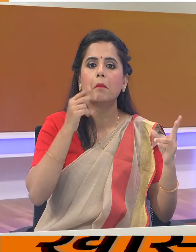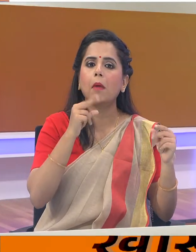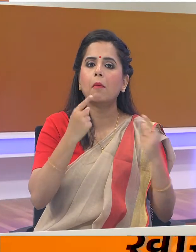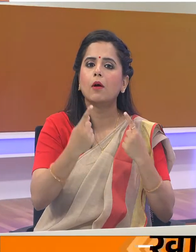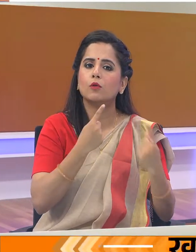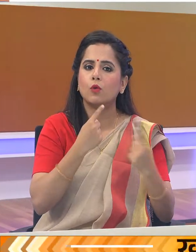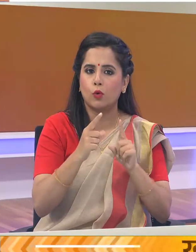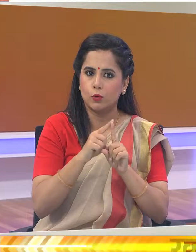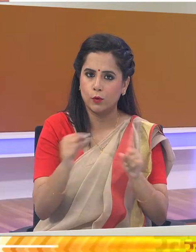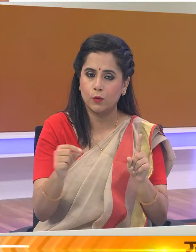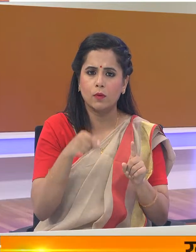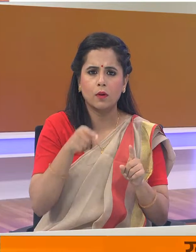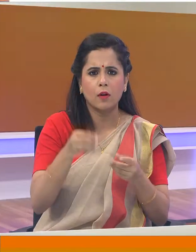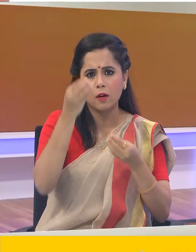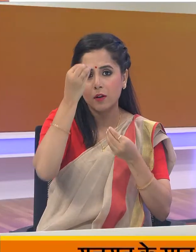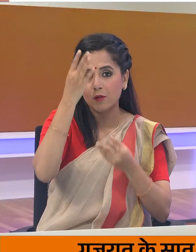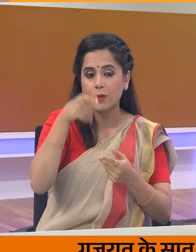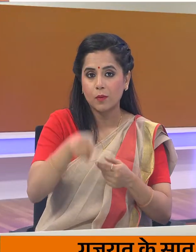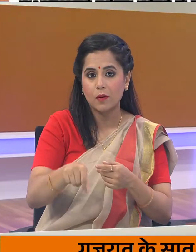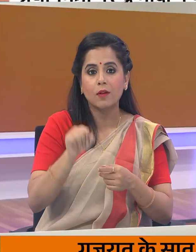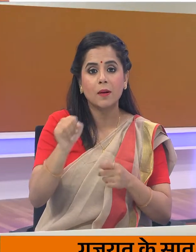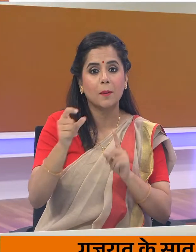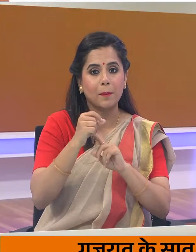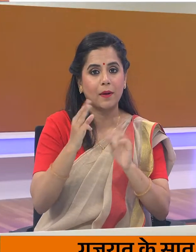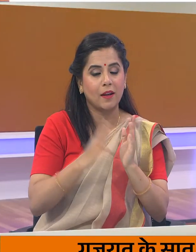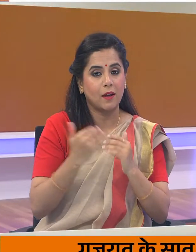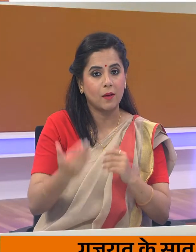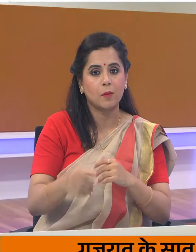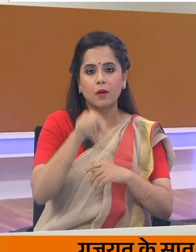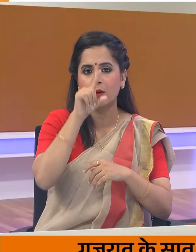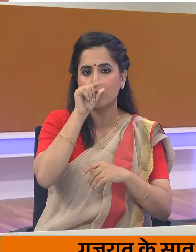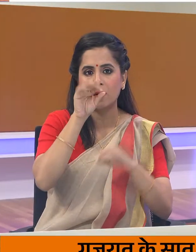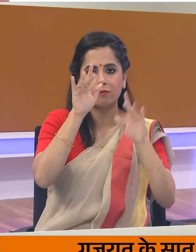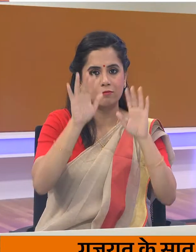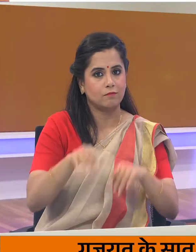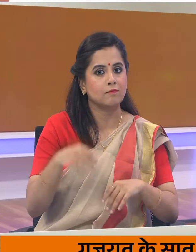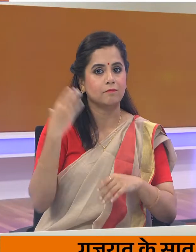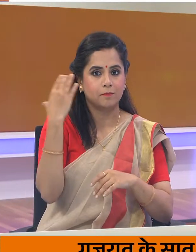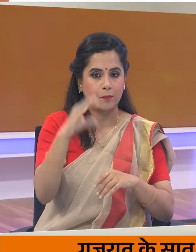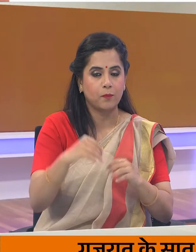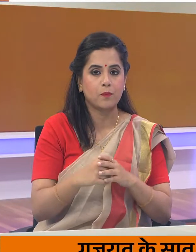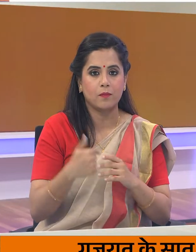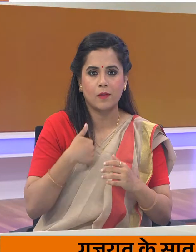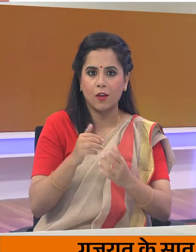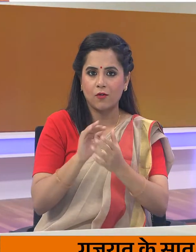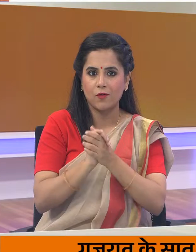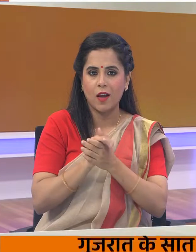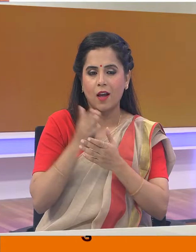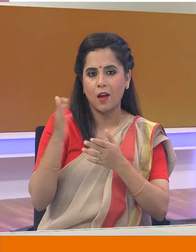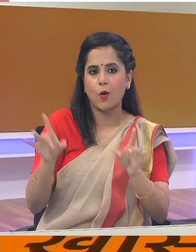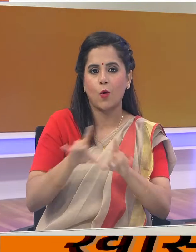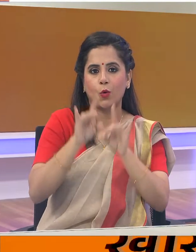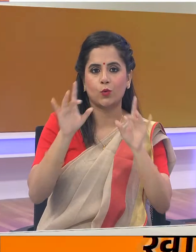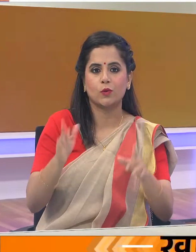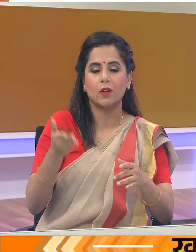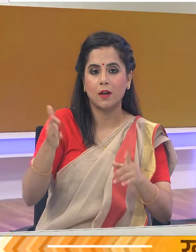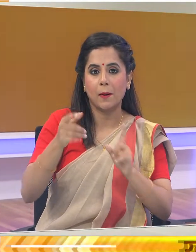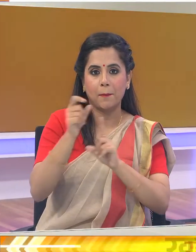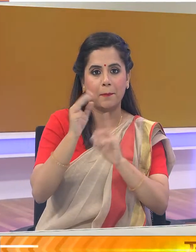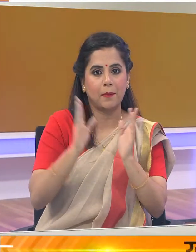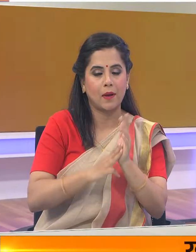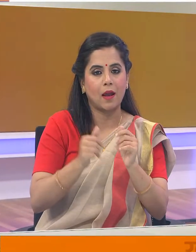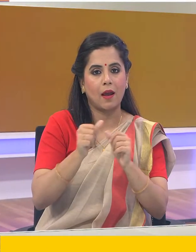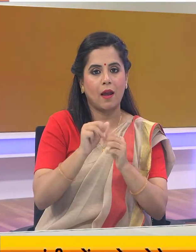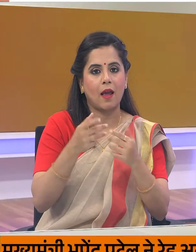की। इसकी जानकारी देते हुए प्रधानमंत्री ने एक्स पर लिखा, अपने दोस्त ऑस्ट्रेलिया के प्रधानमंत्री